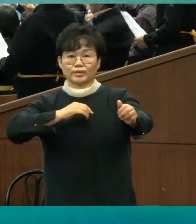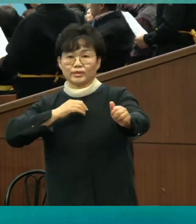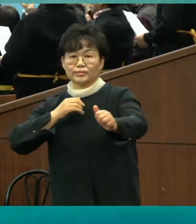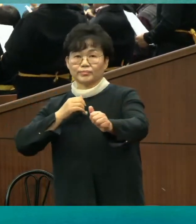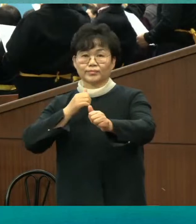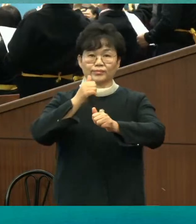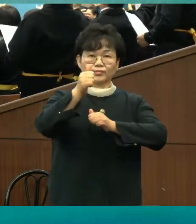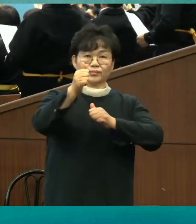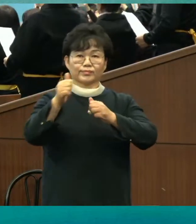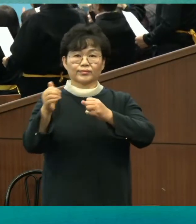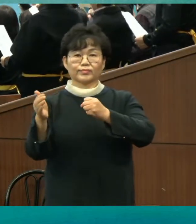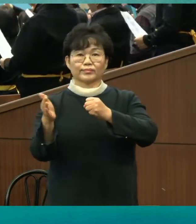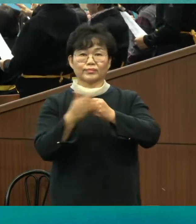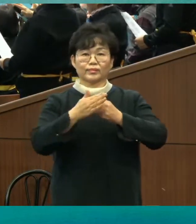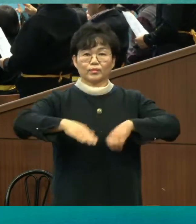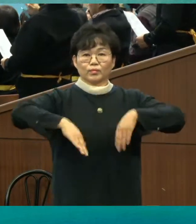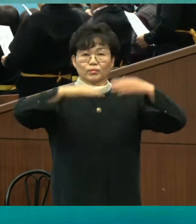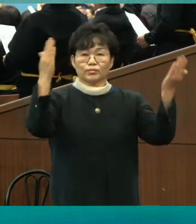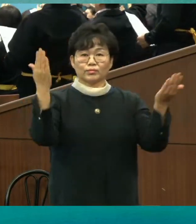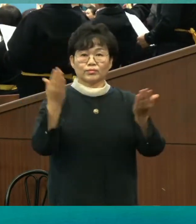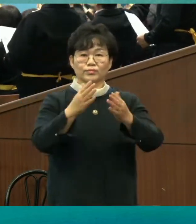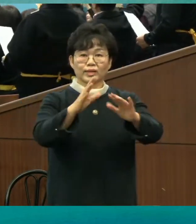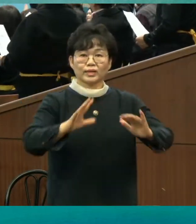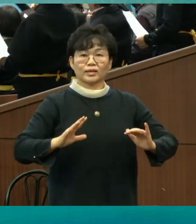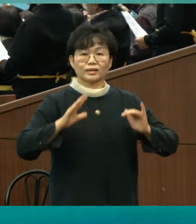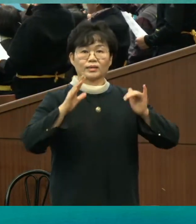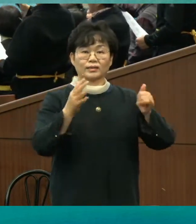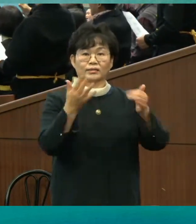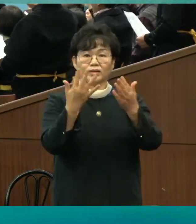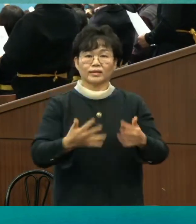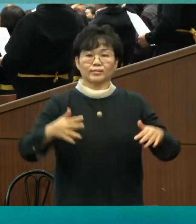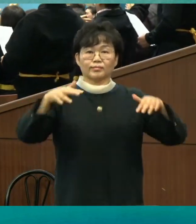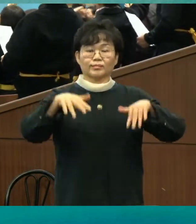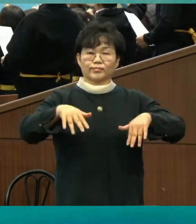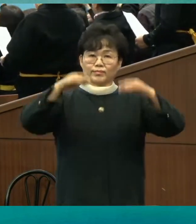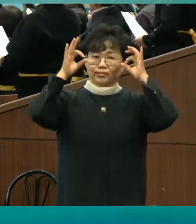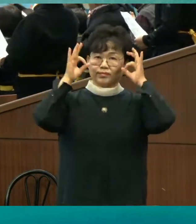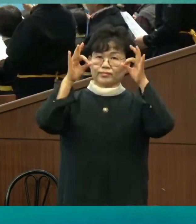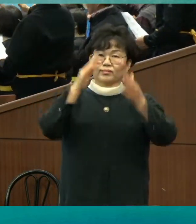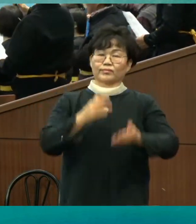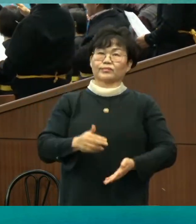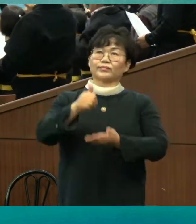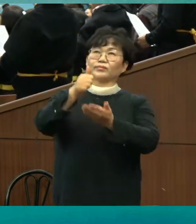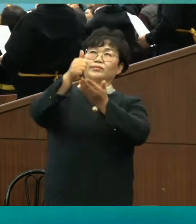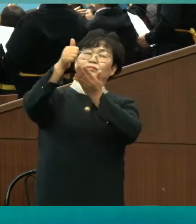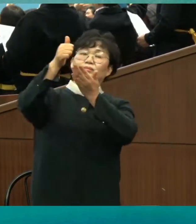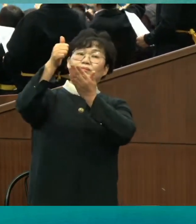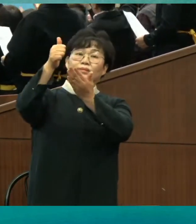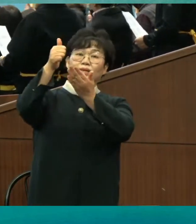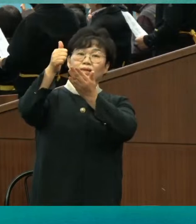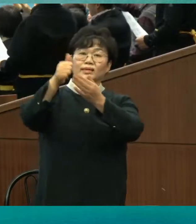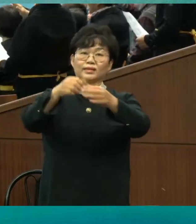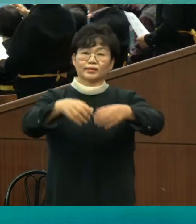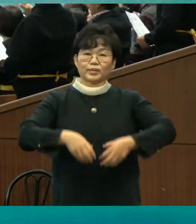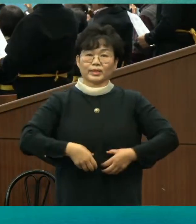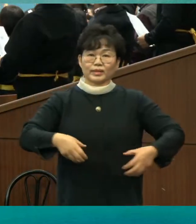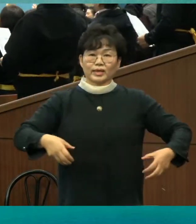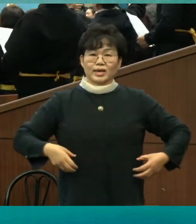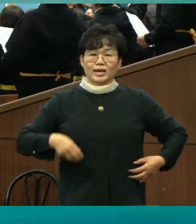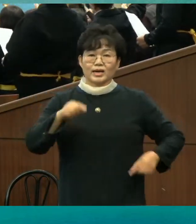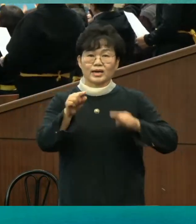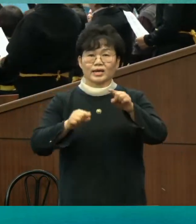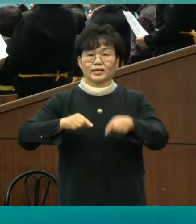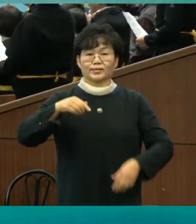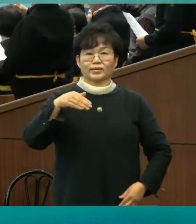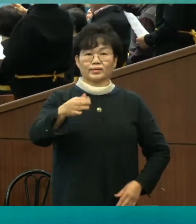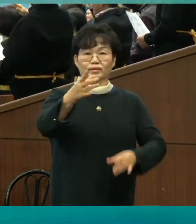말씀으로 문지르니 온 세상 일어나고 이 주님과 담대히